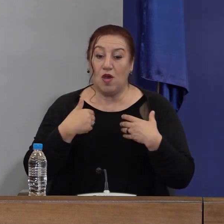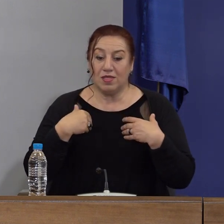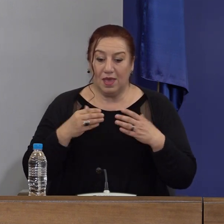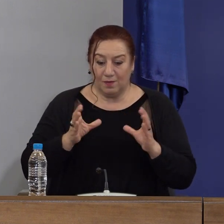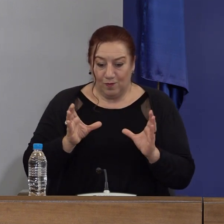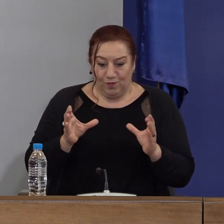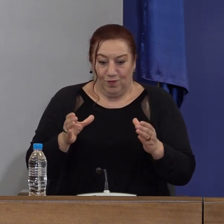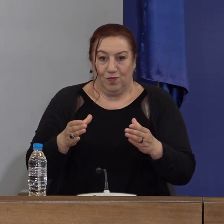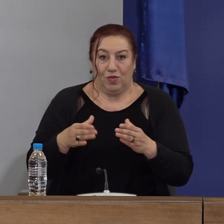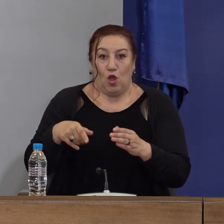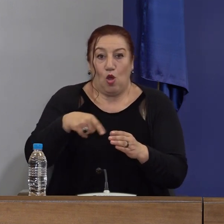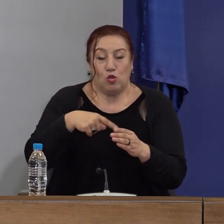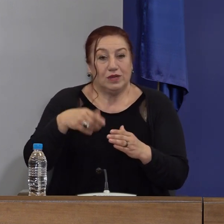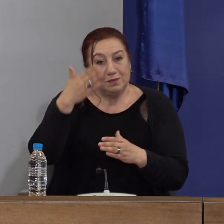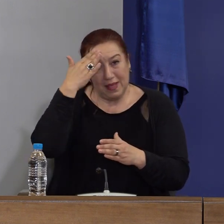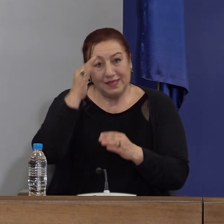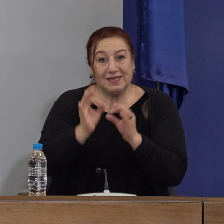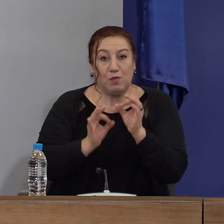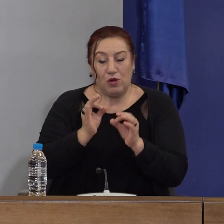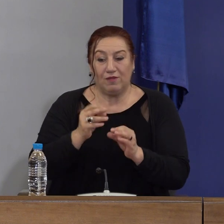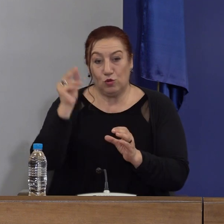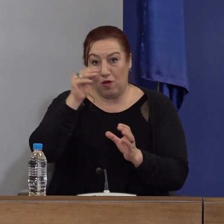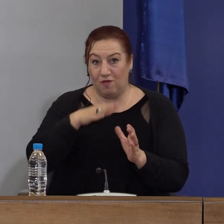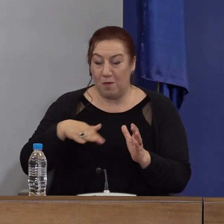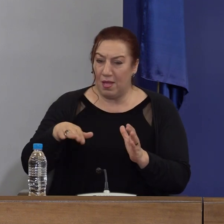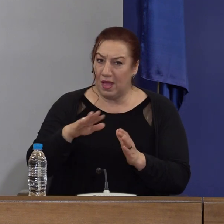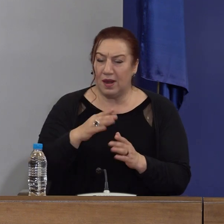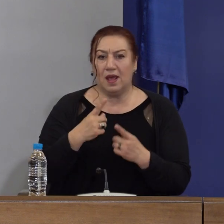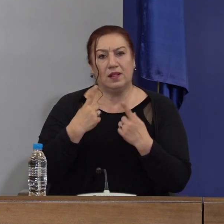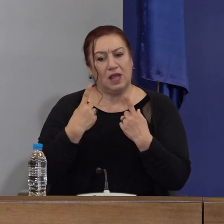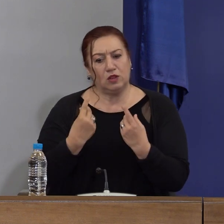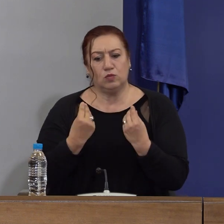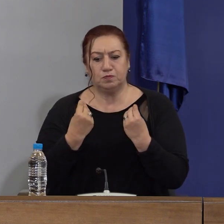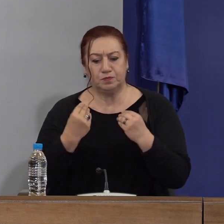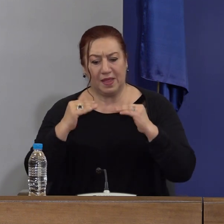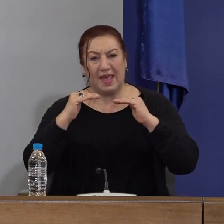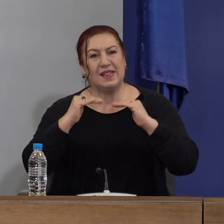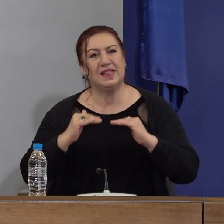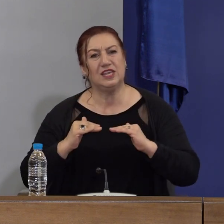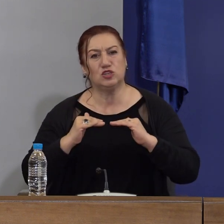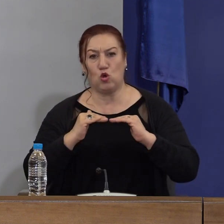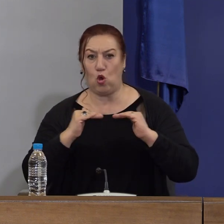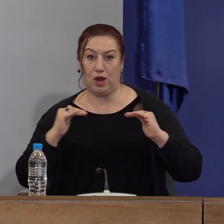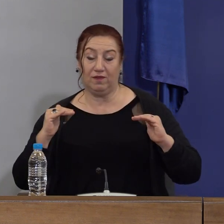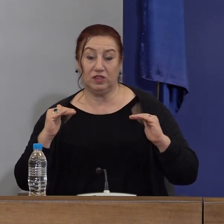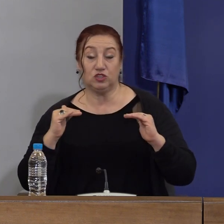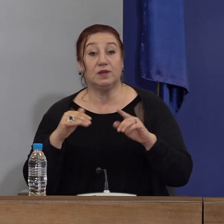локализирахме заболяването в нашата страна на едно сравнително ниско равнище